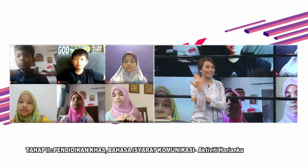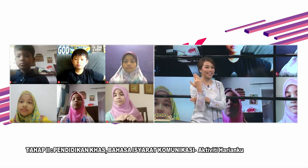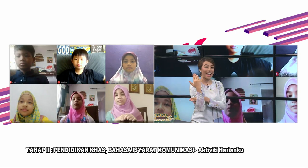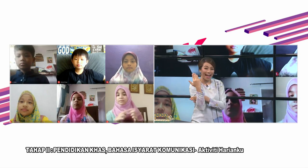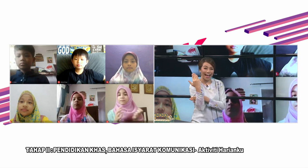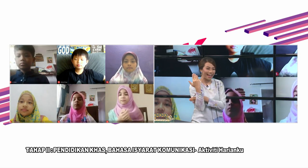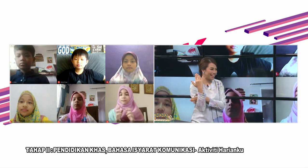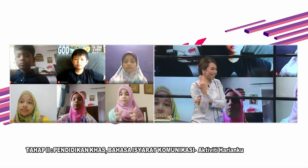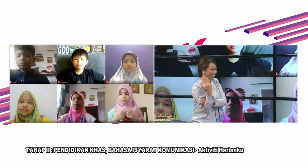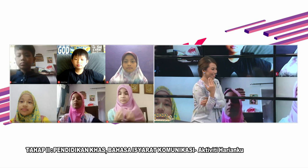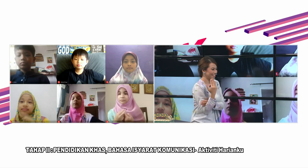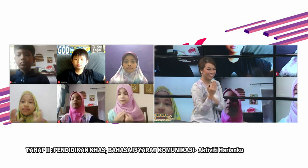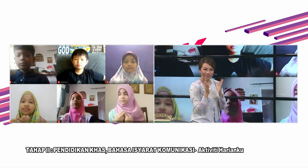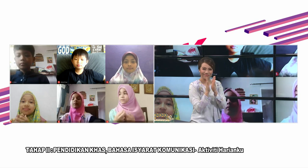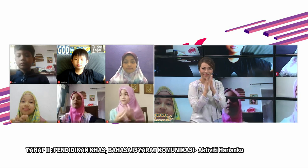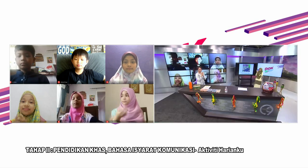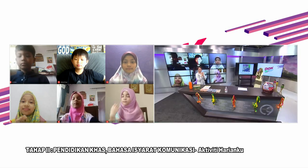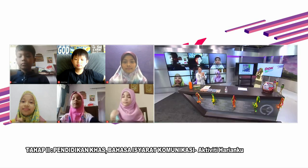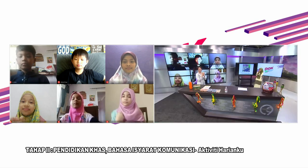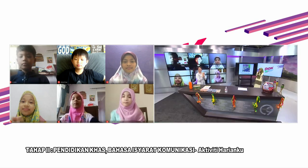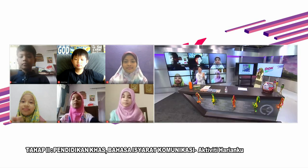Pagi. Okey. Bagi tepuk untuk Kak